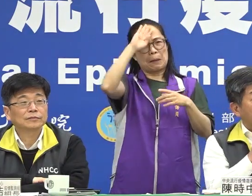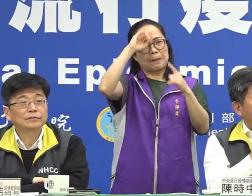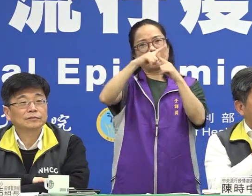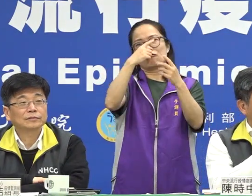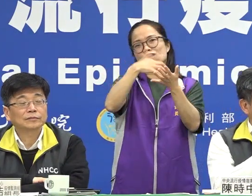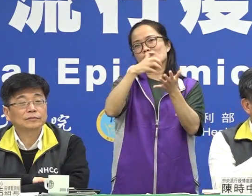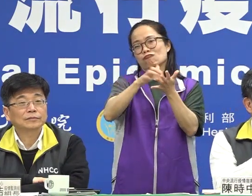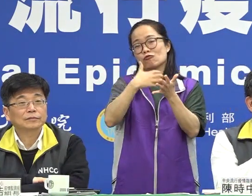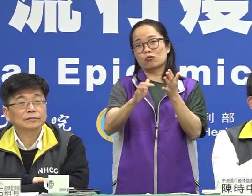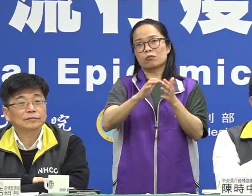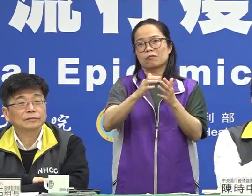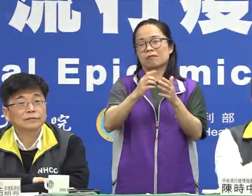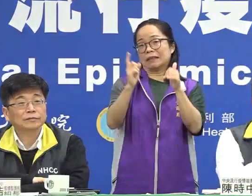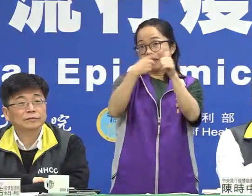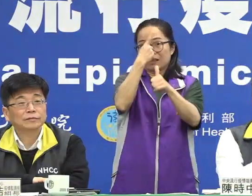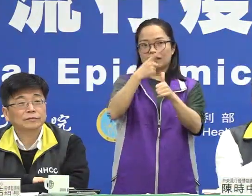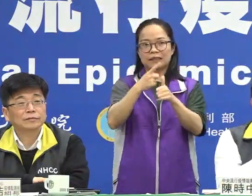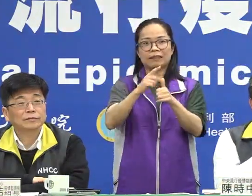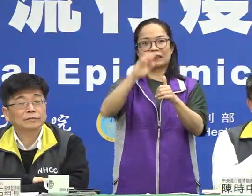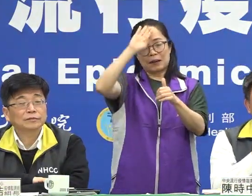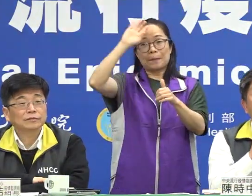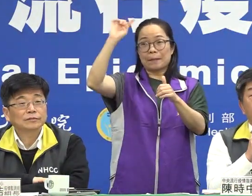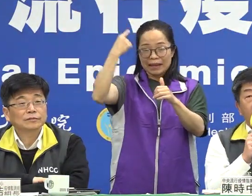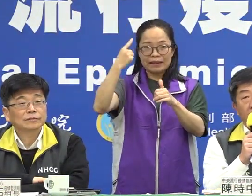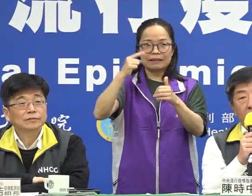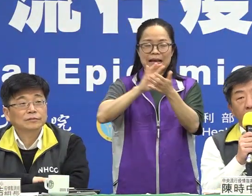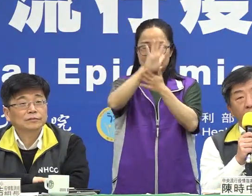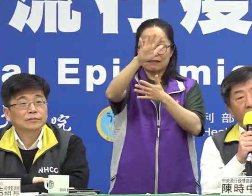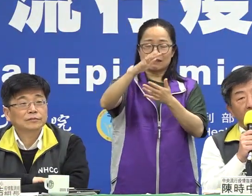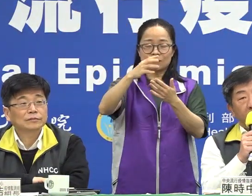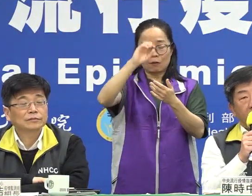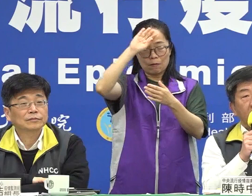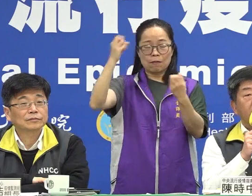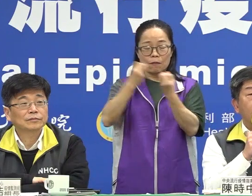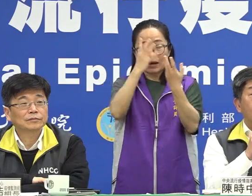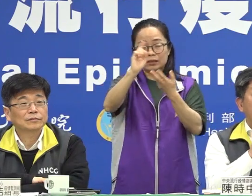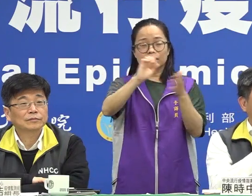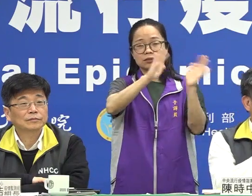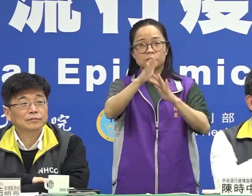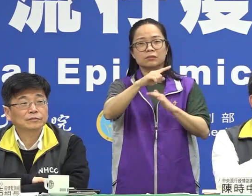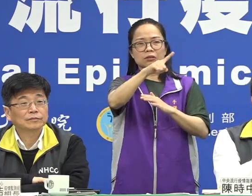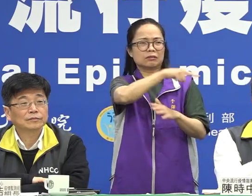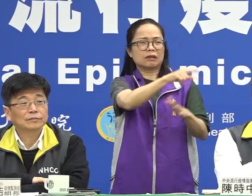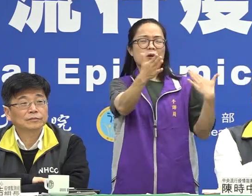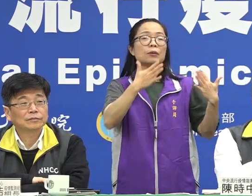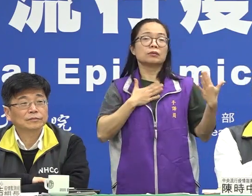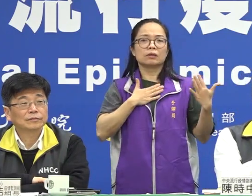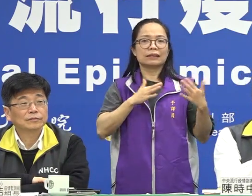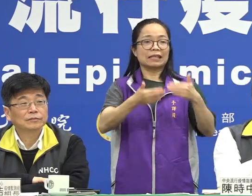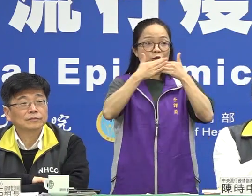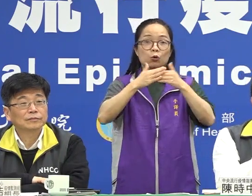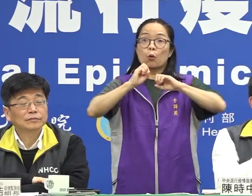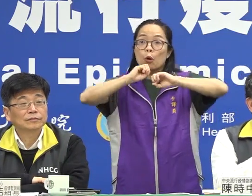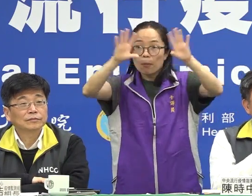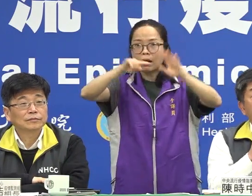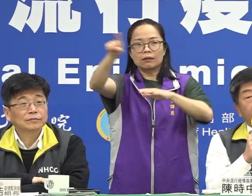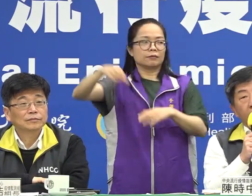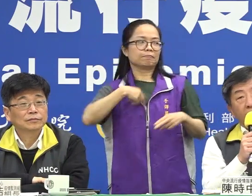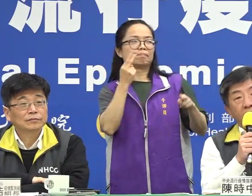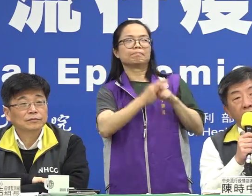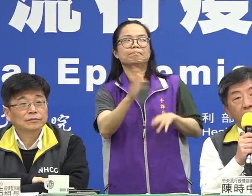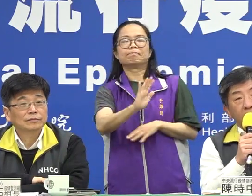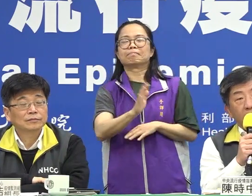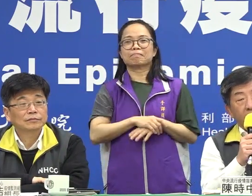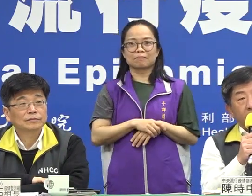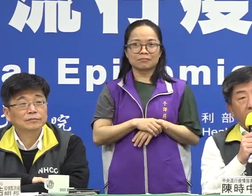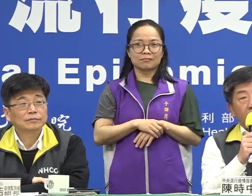嘛。那来龙去脉他最清楚嘛？那可是中国讲的，大家都不相信那另